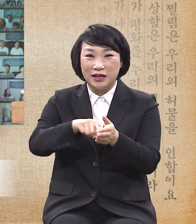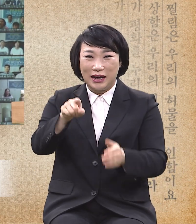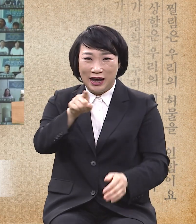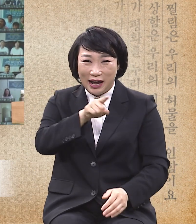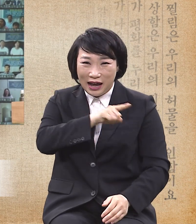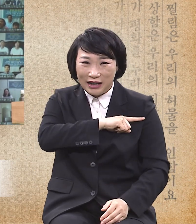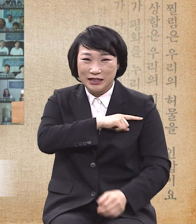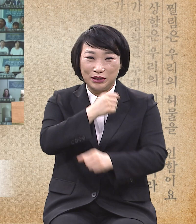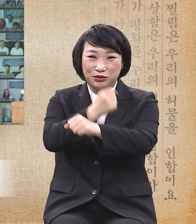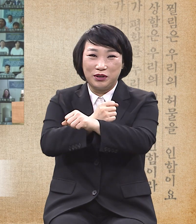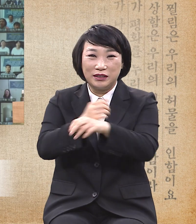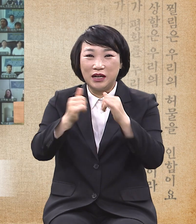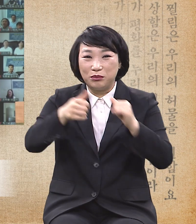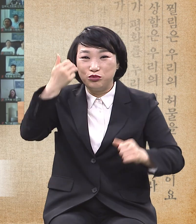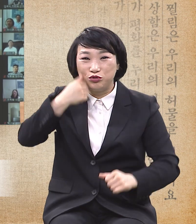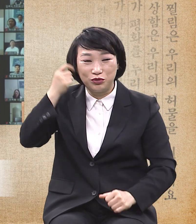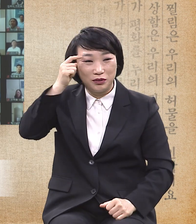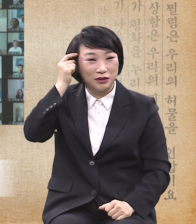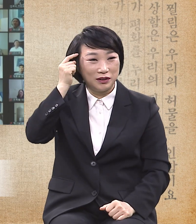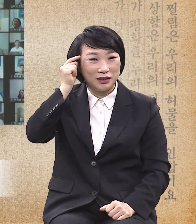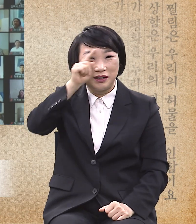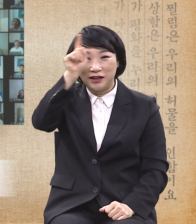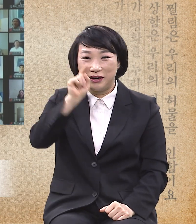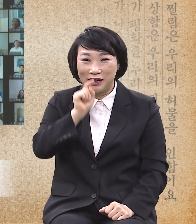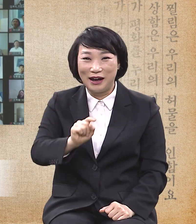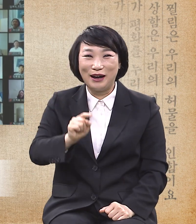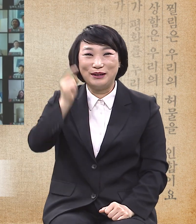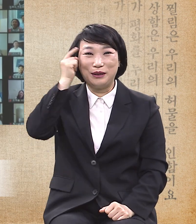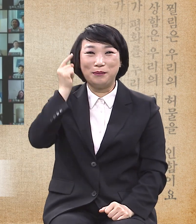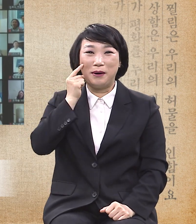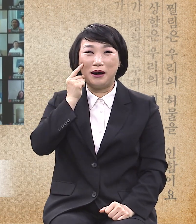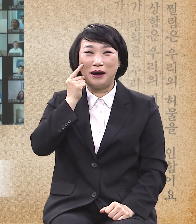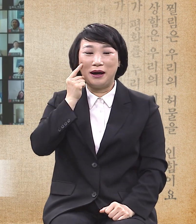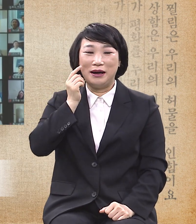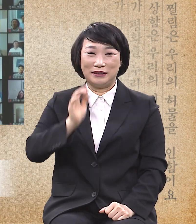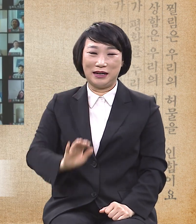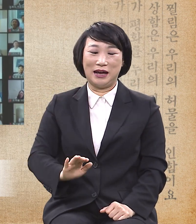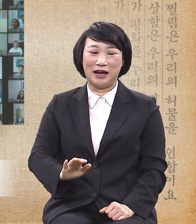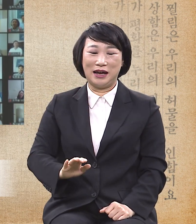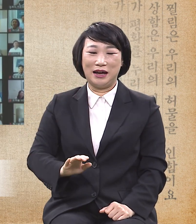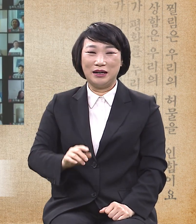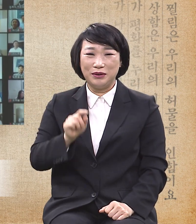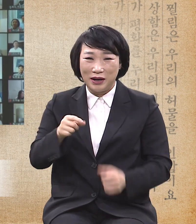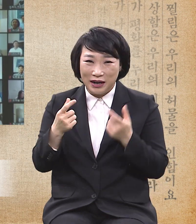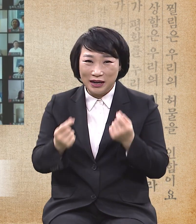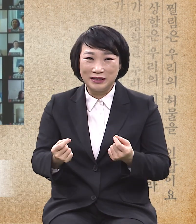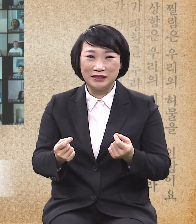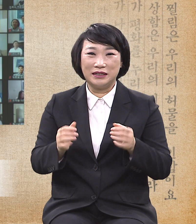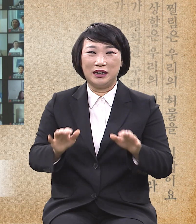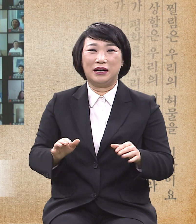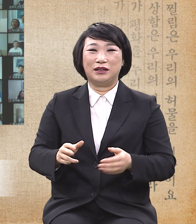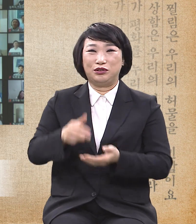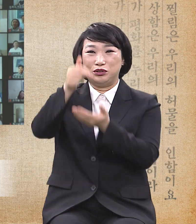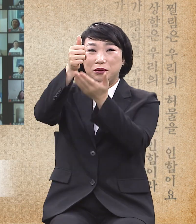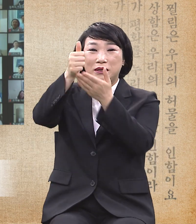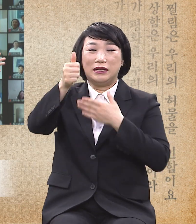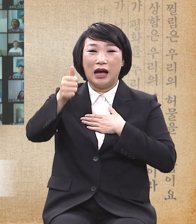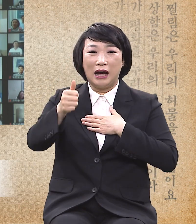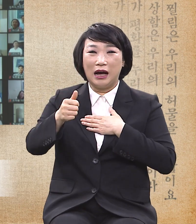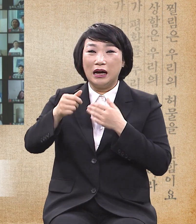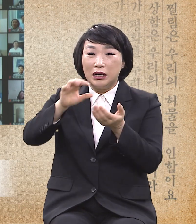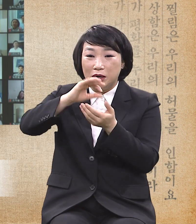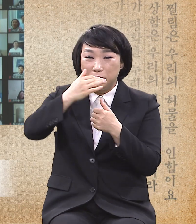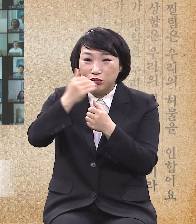가장 수고하는 사람이 누구겠어요? 예. 그렇게 주님이 나를